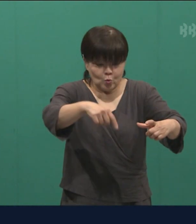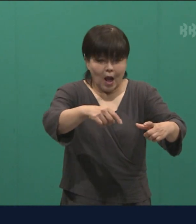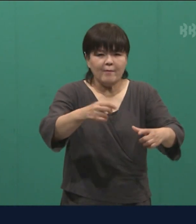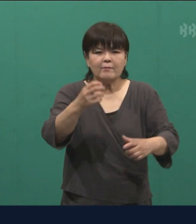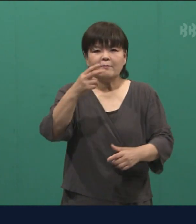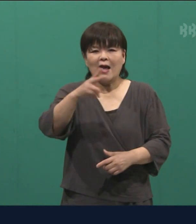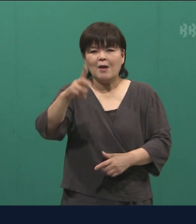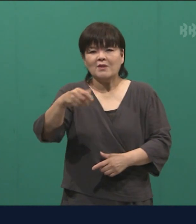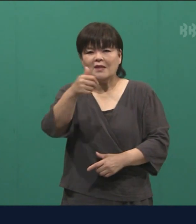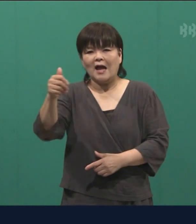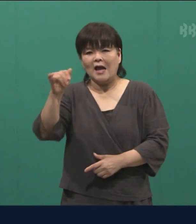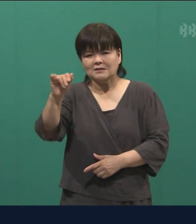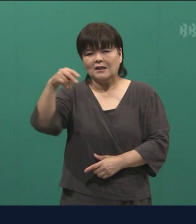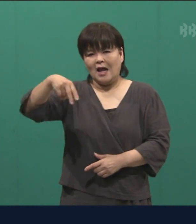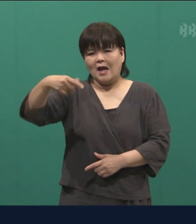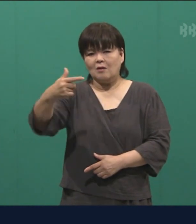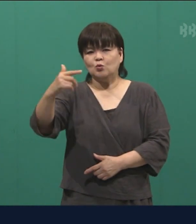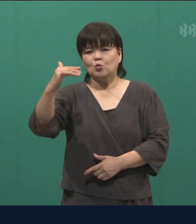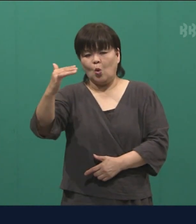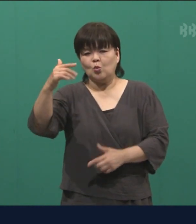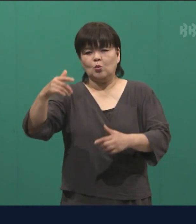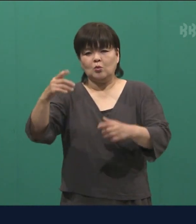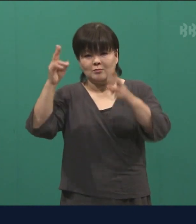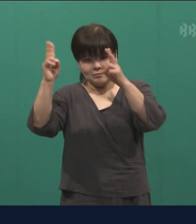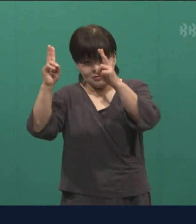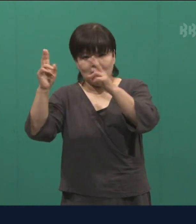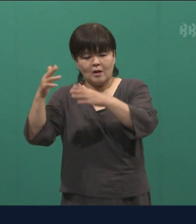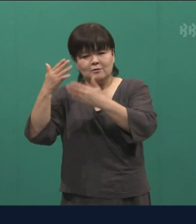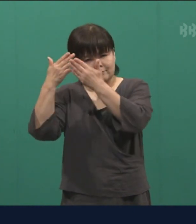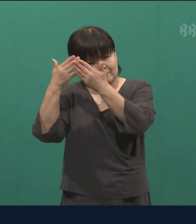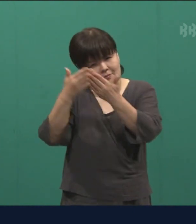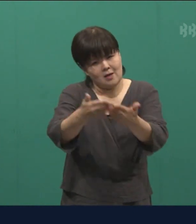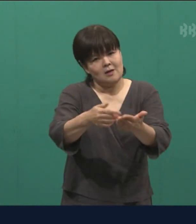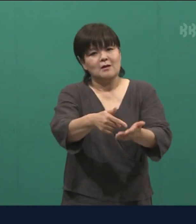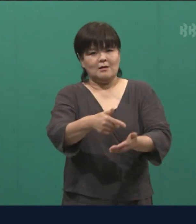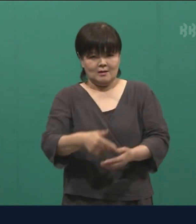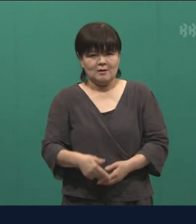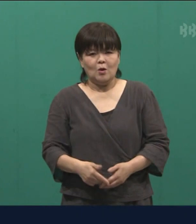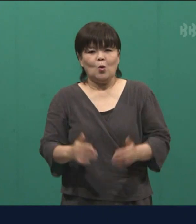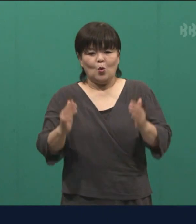マンホールはバンダイナムコグループから寄贈されたもので、